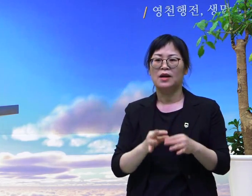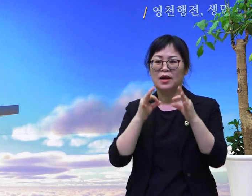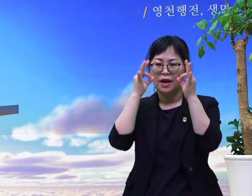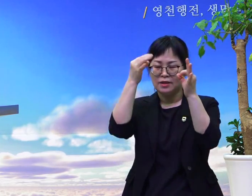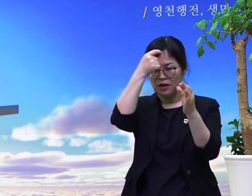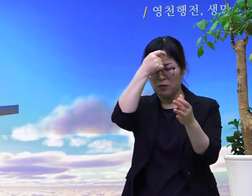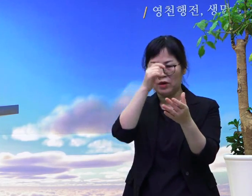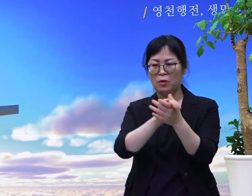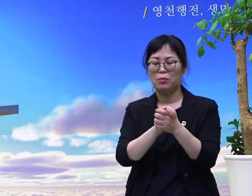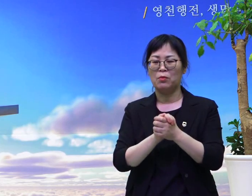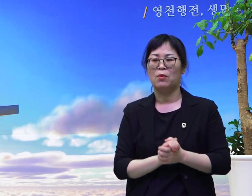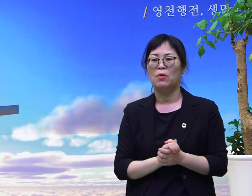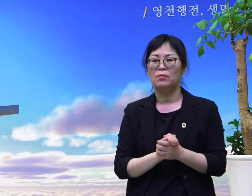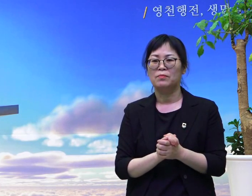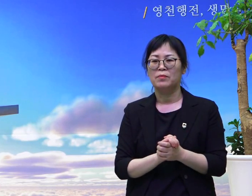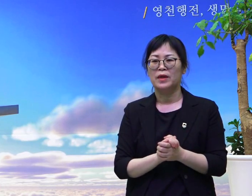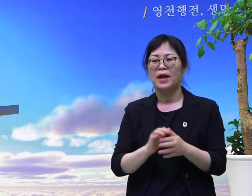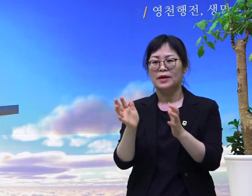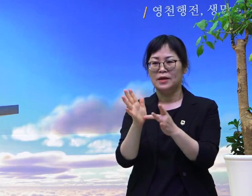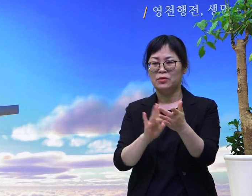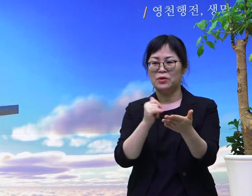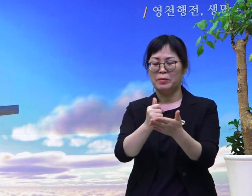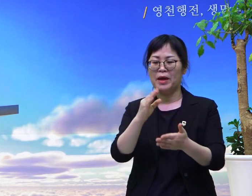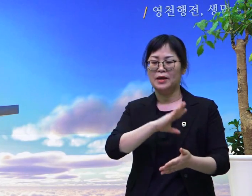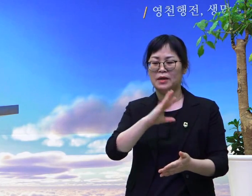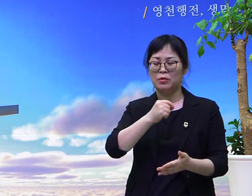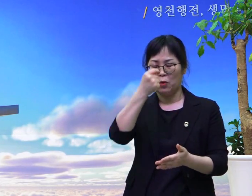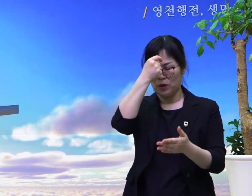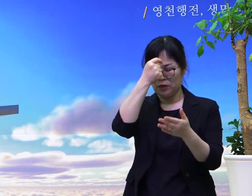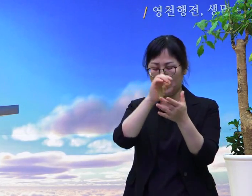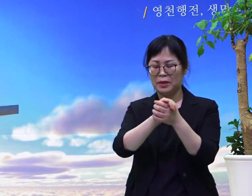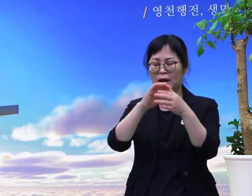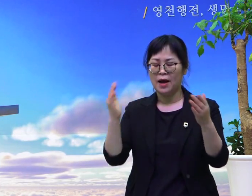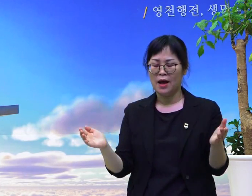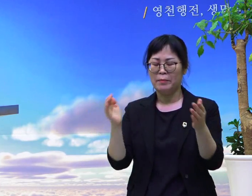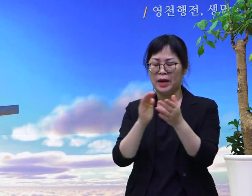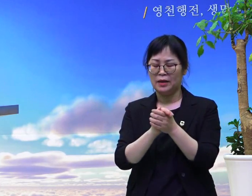간절히 바라고 원하오며 예수님 이름으로 기도드립니다.